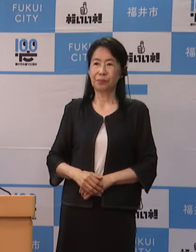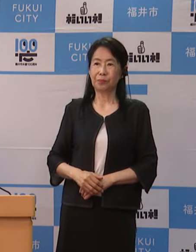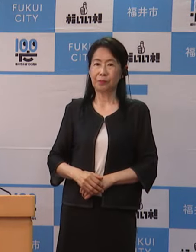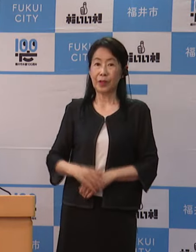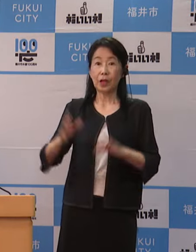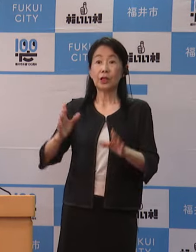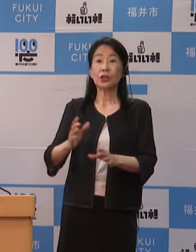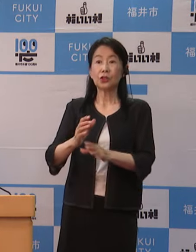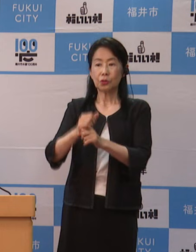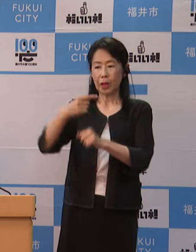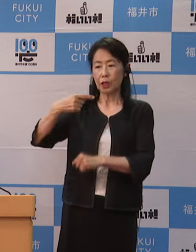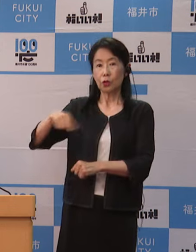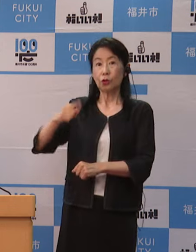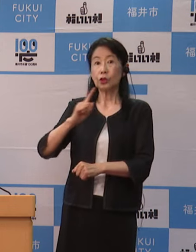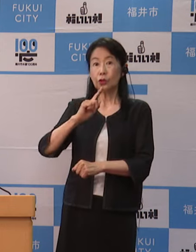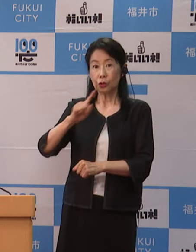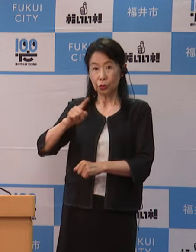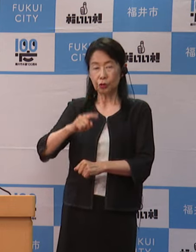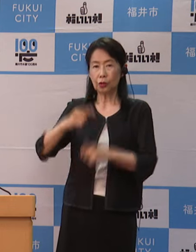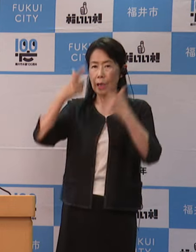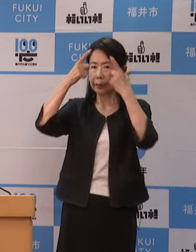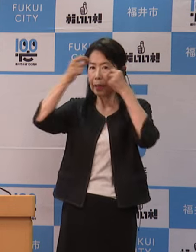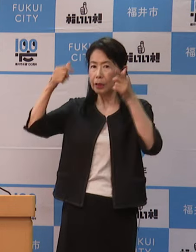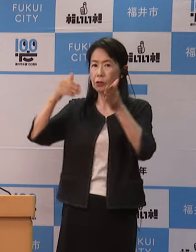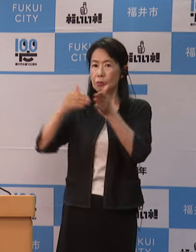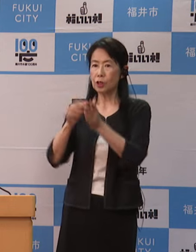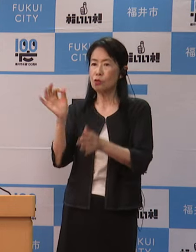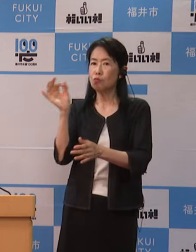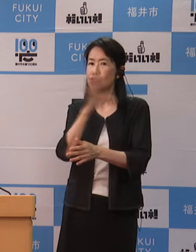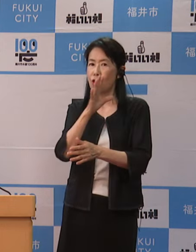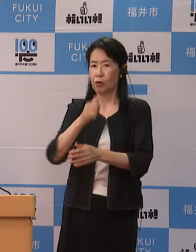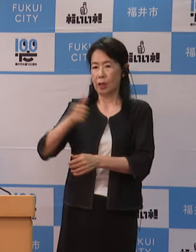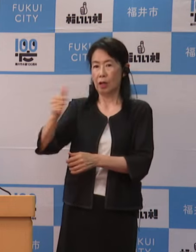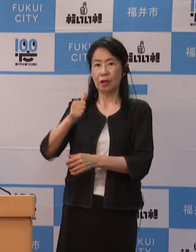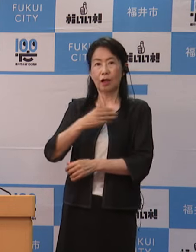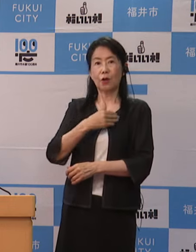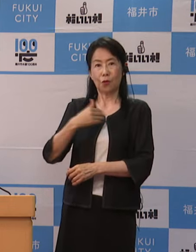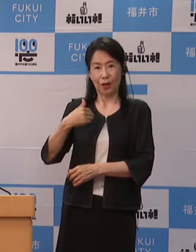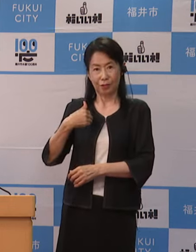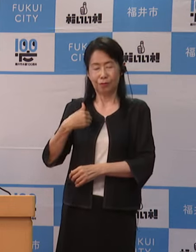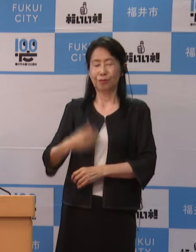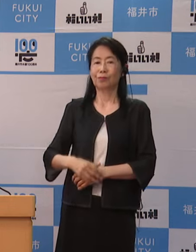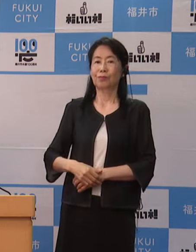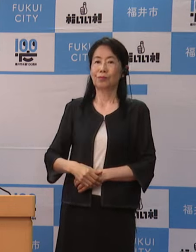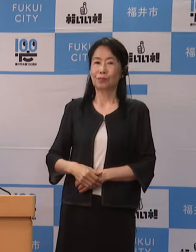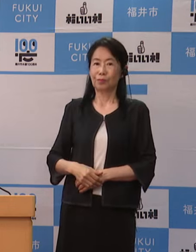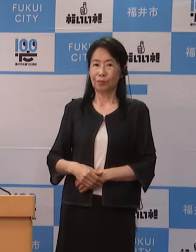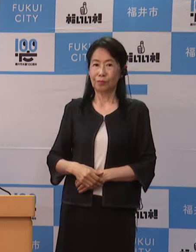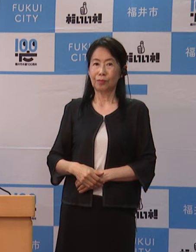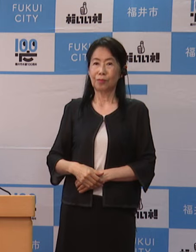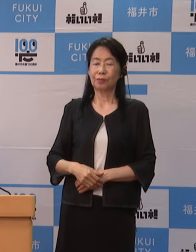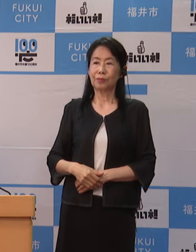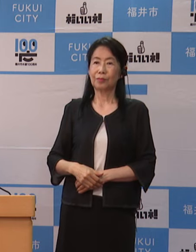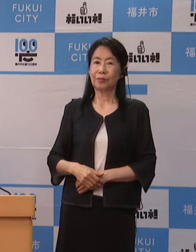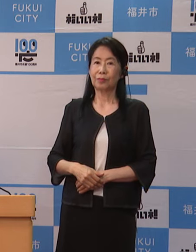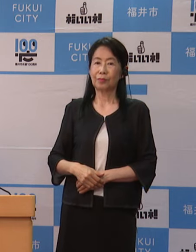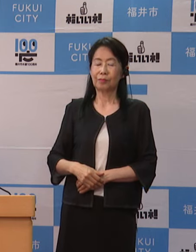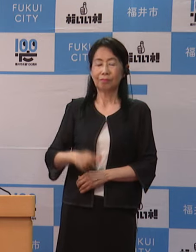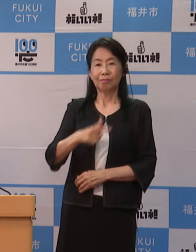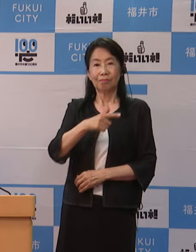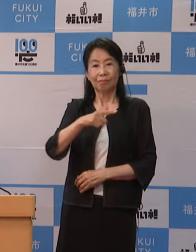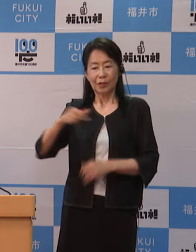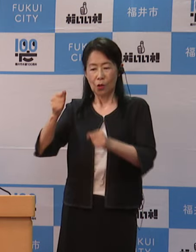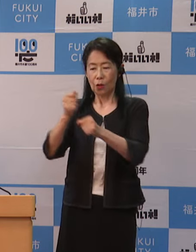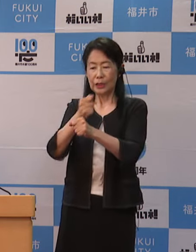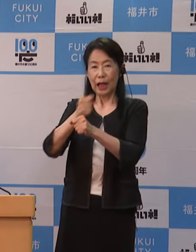要は教育は大学間で無償なんで、そういったこともあろうかなと思うんですけども、そういった意味ではですね、いろんな